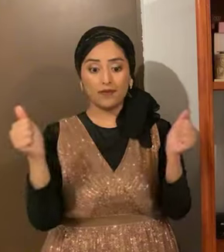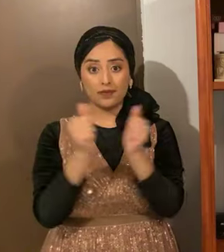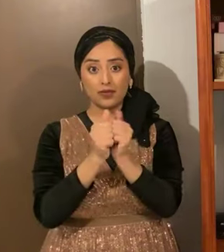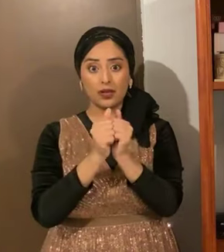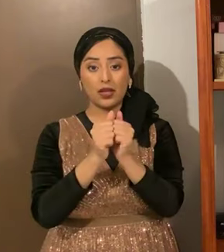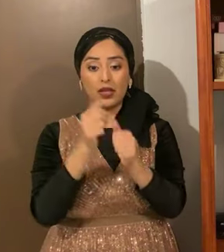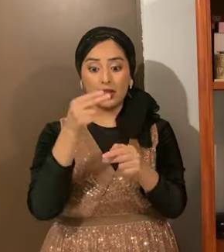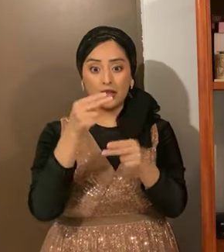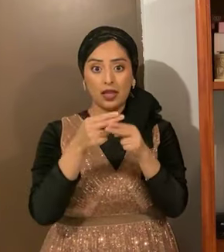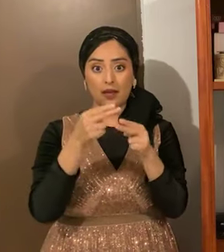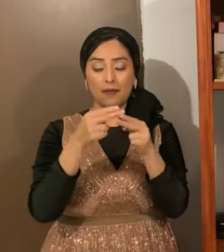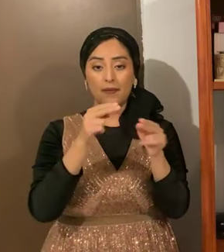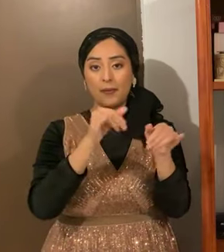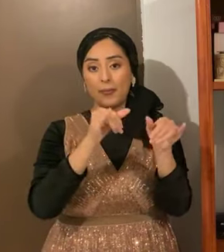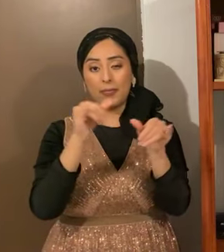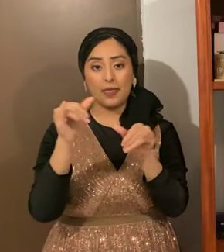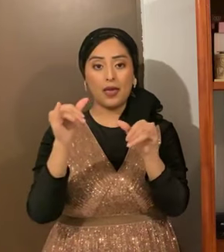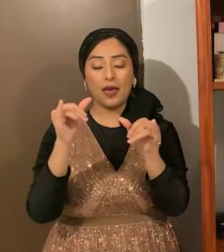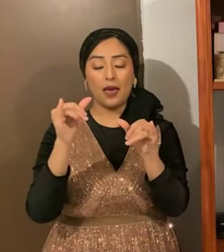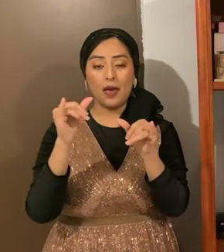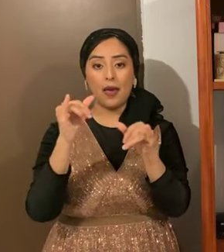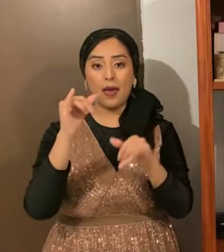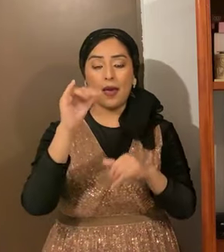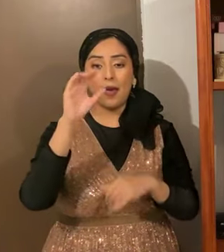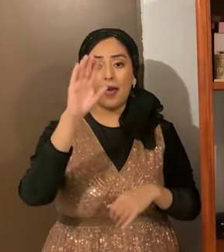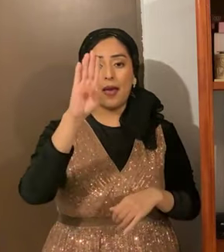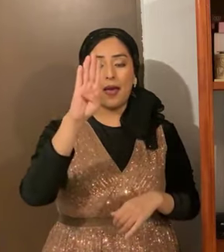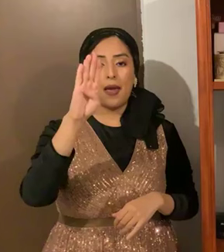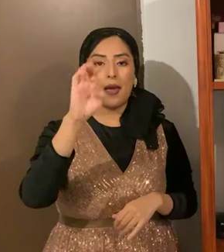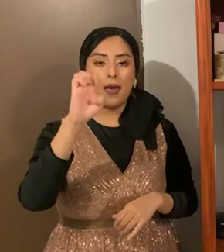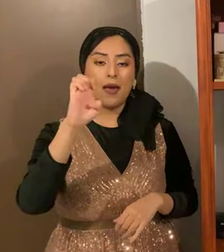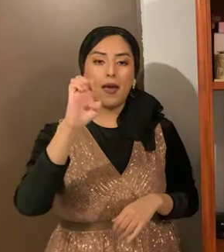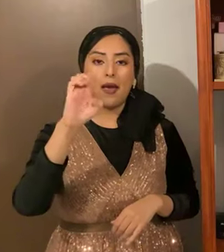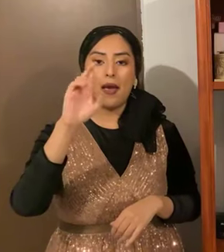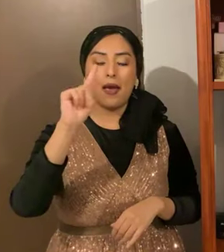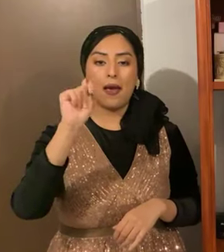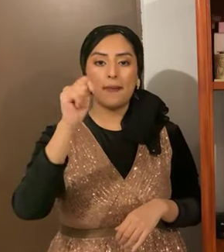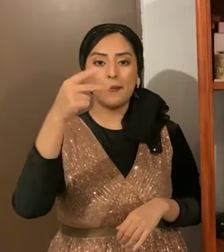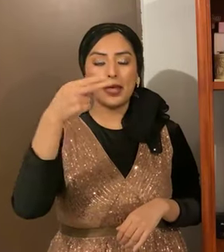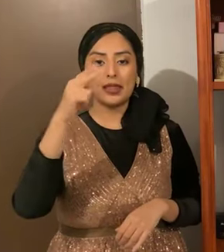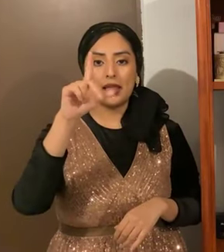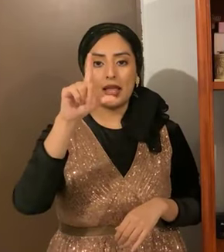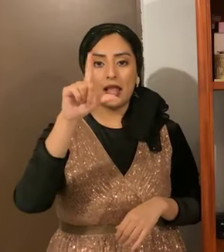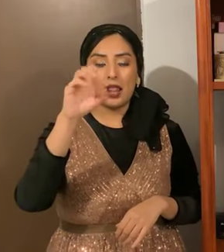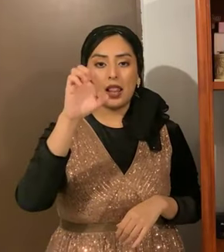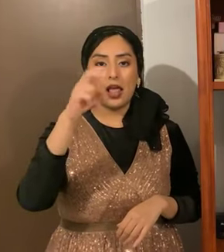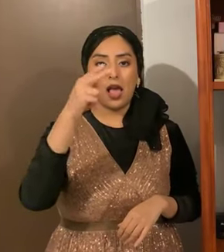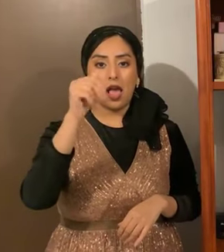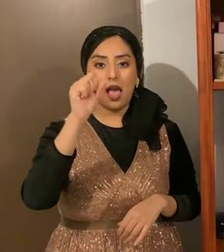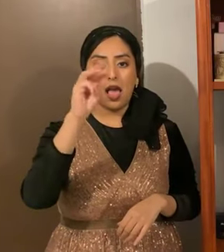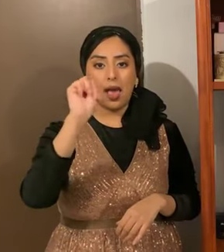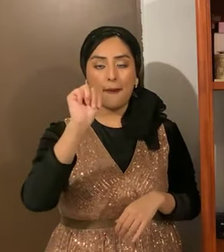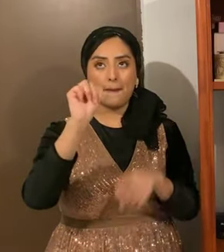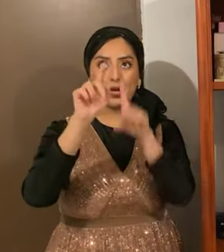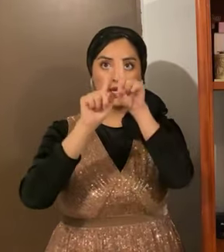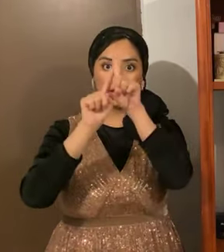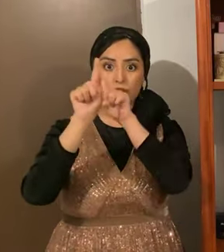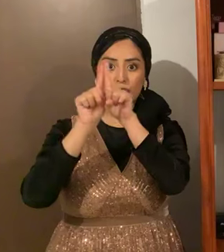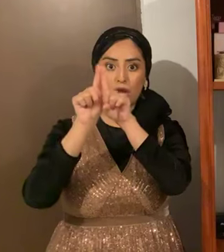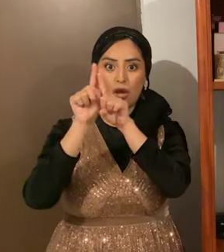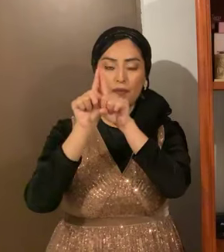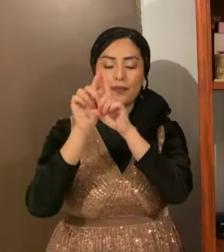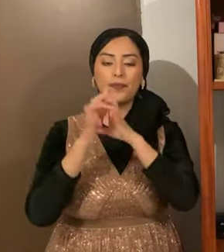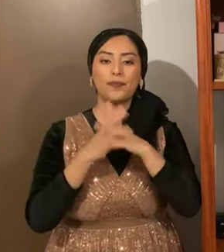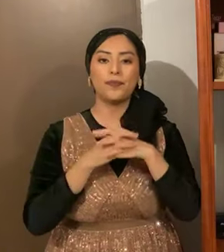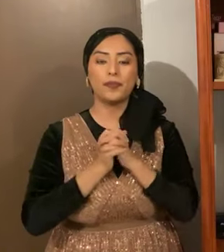la estrella de Belén, que se puso en el año 2020. Sí, de acuerdo, anunciando